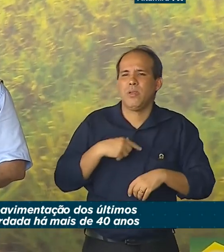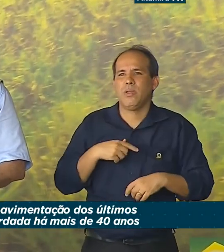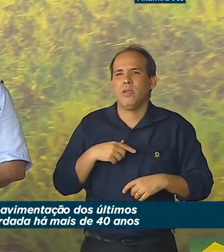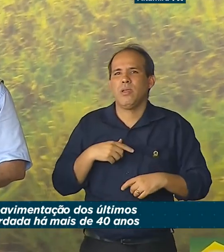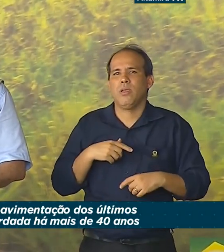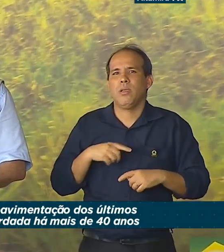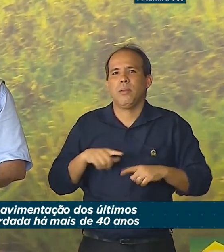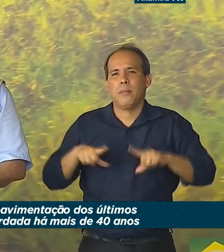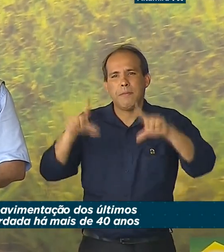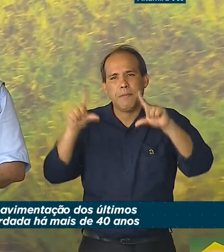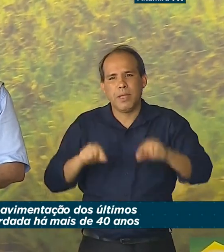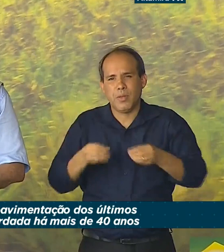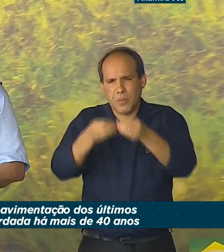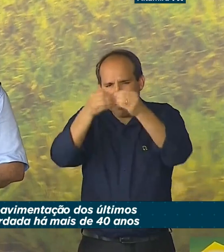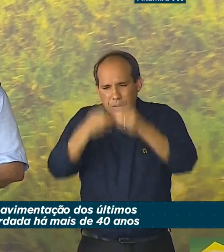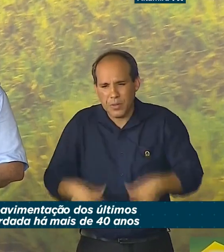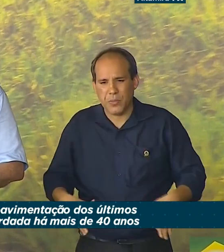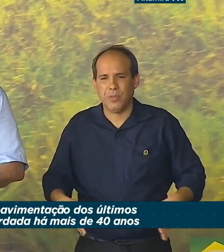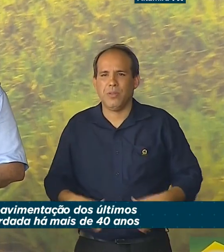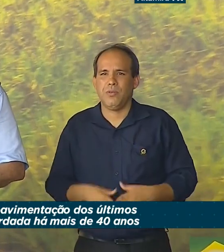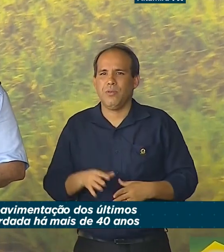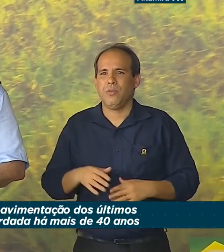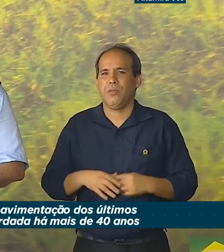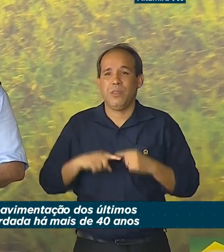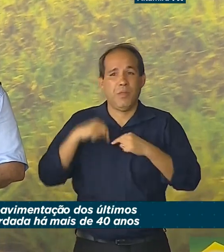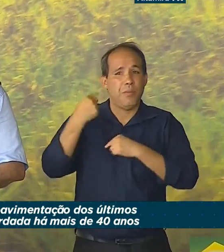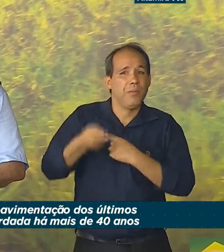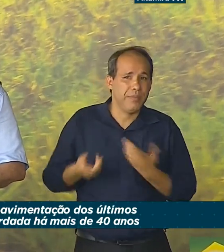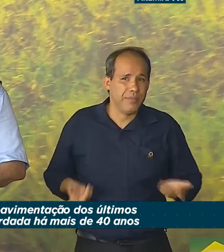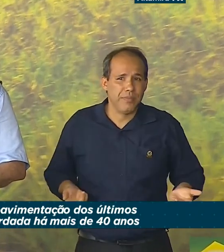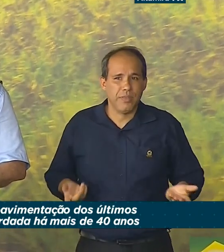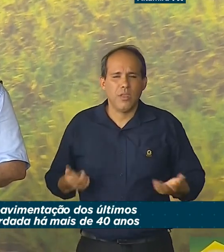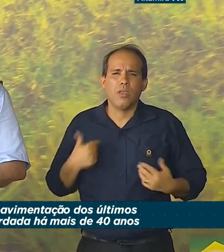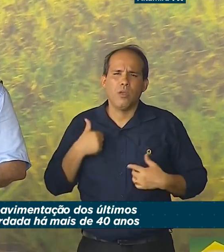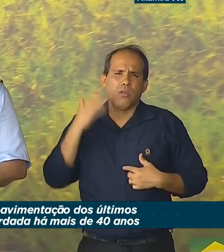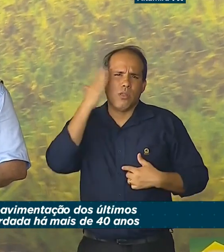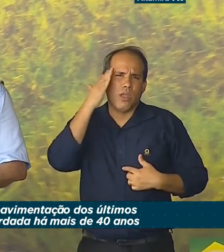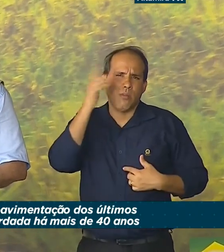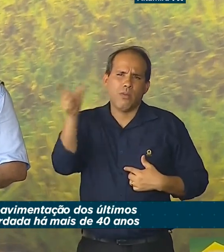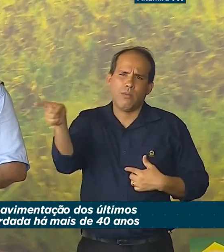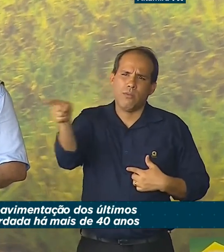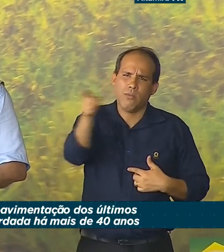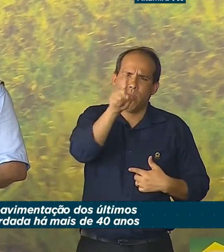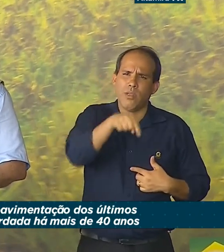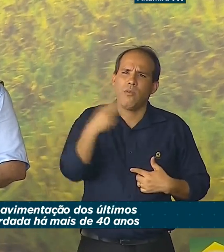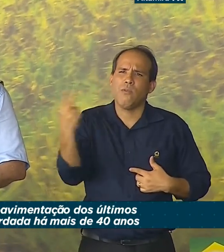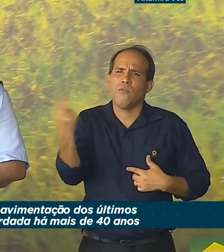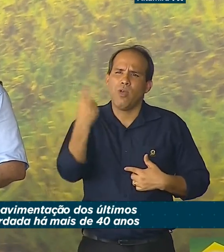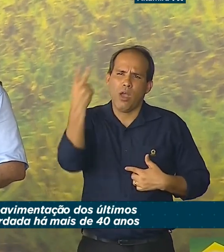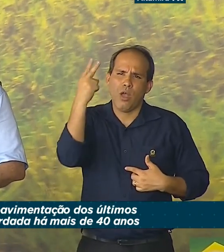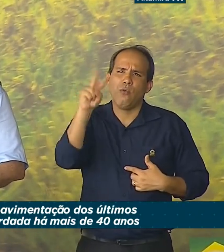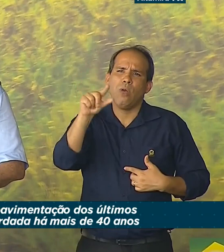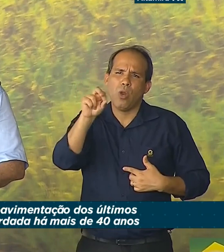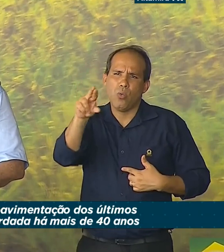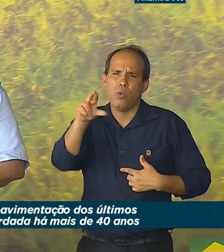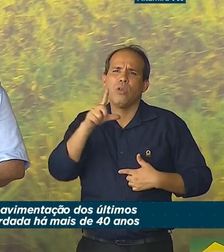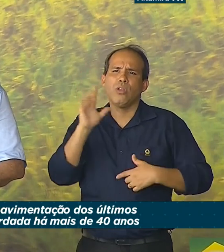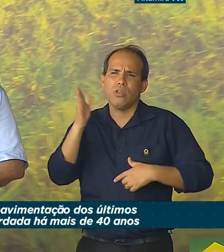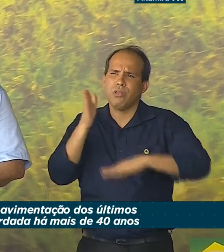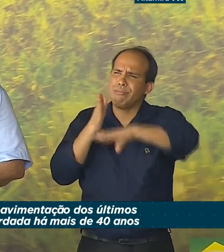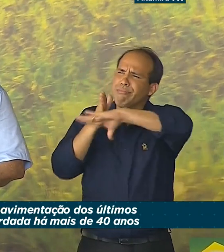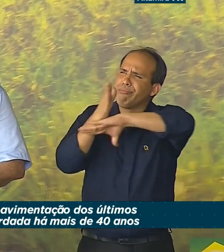que o prejuízo não fosse muito grande lá na frente. Então, dou valor a vocês. Temos andado pelo mundo todo.